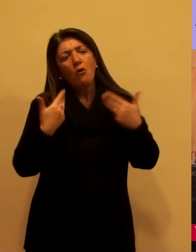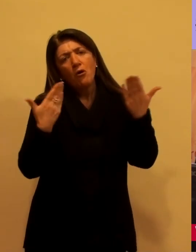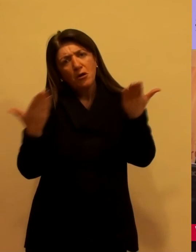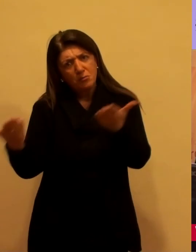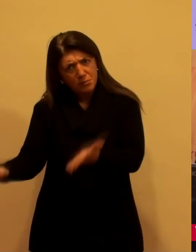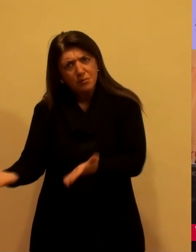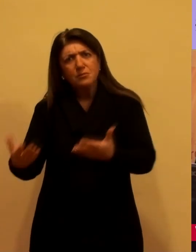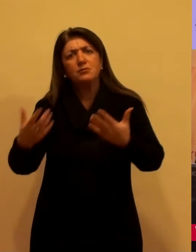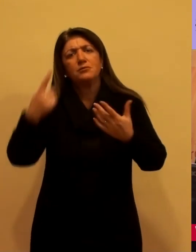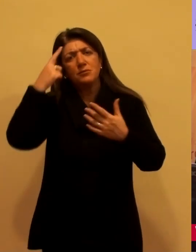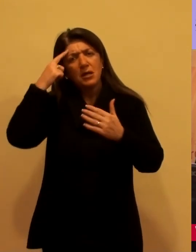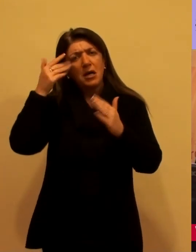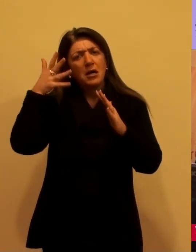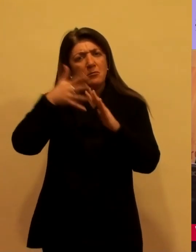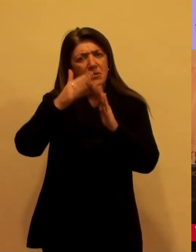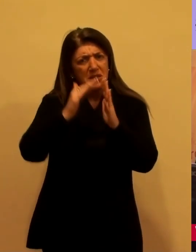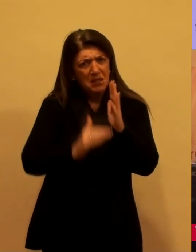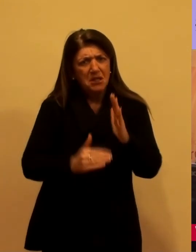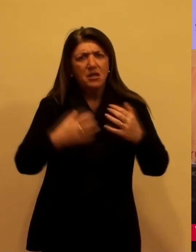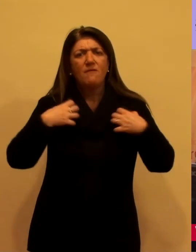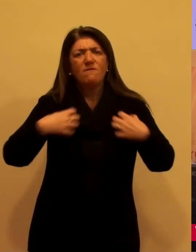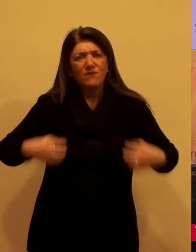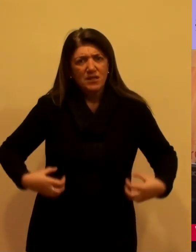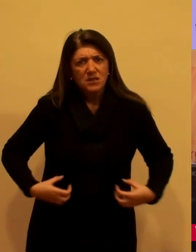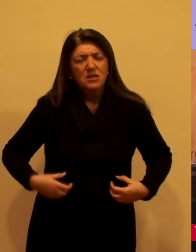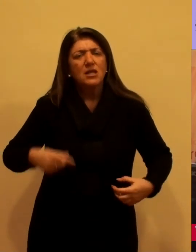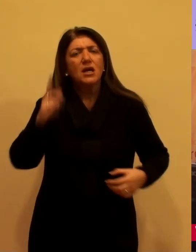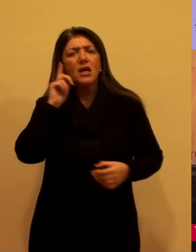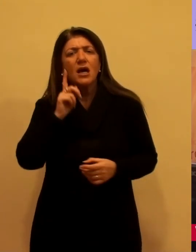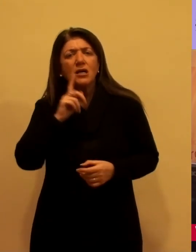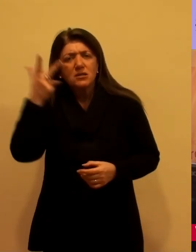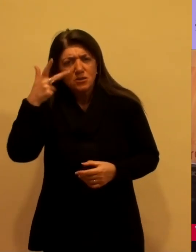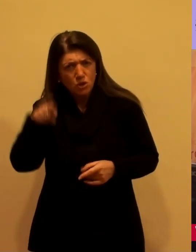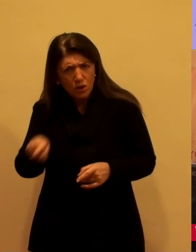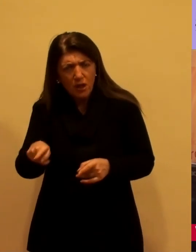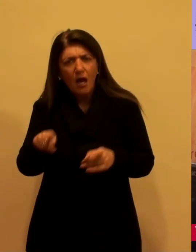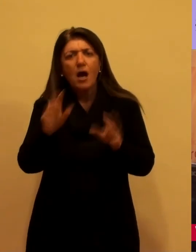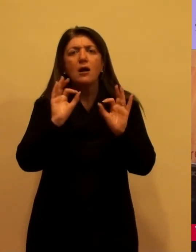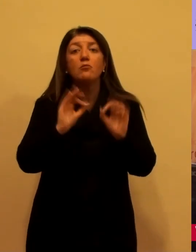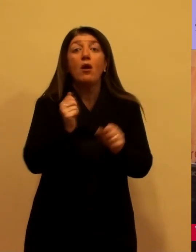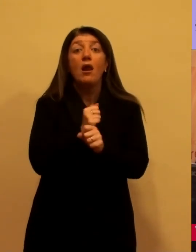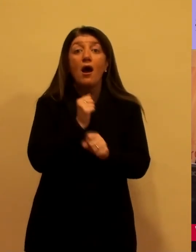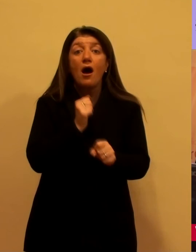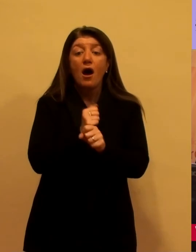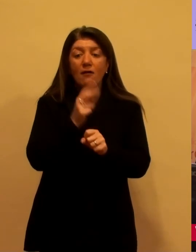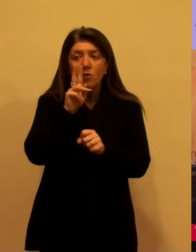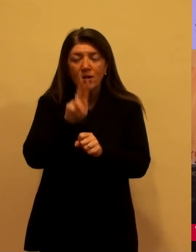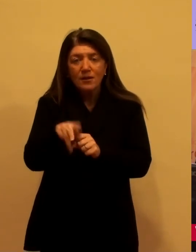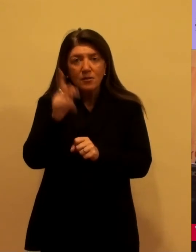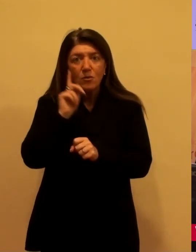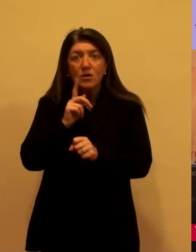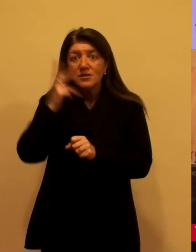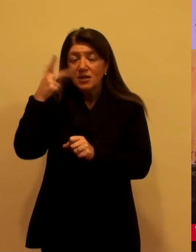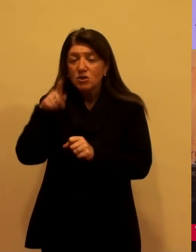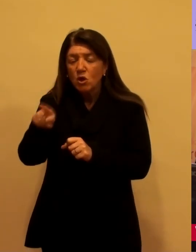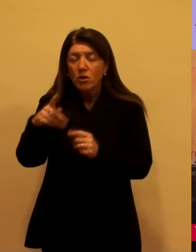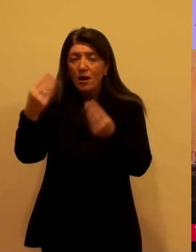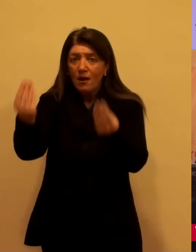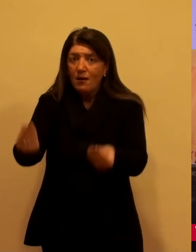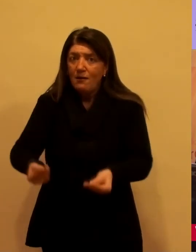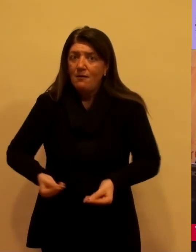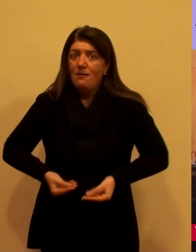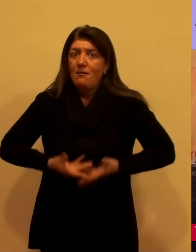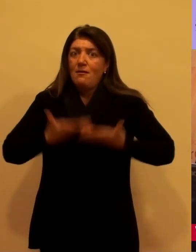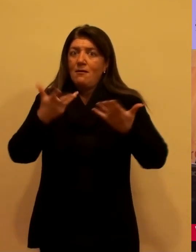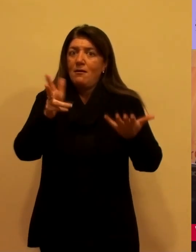psichiche, fisiche, sensoriali. Diciamo che il lavoro sulle disabilità sensoriali è quello che ci ha arricchito